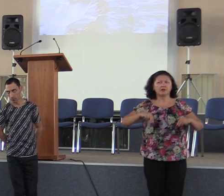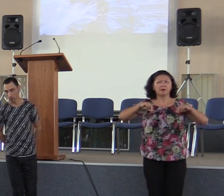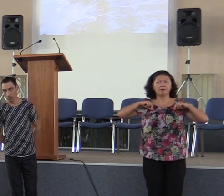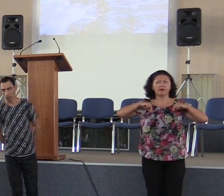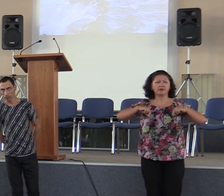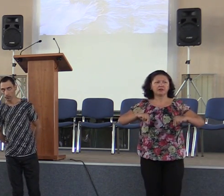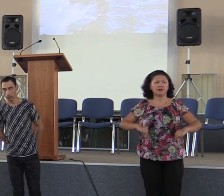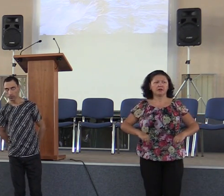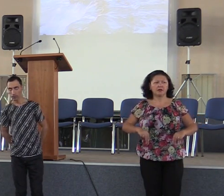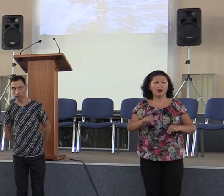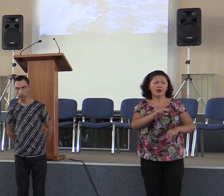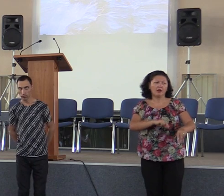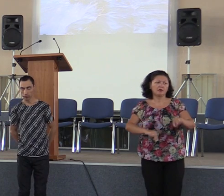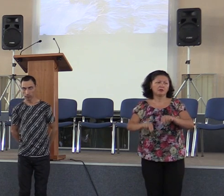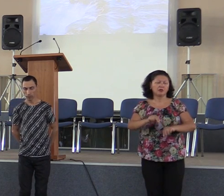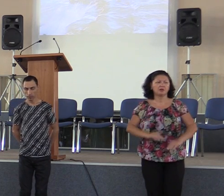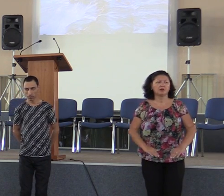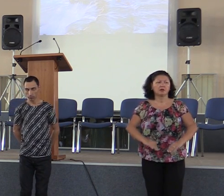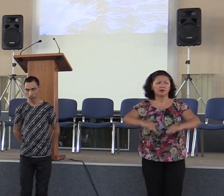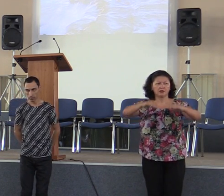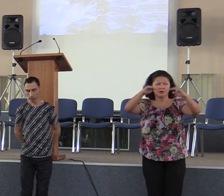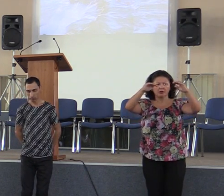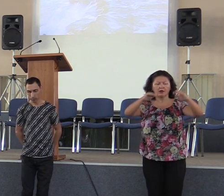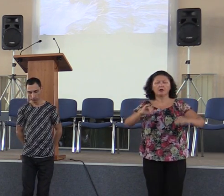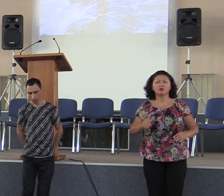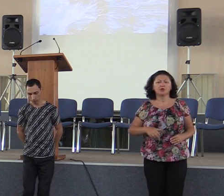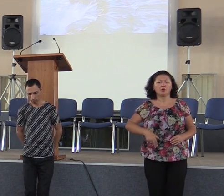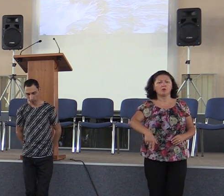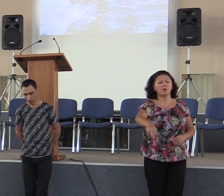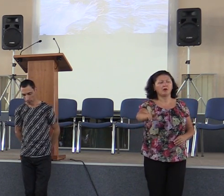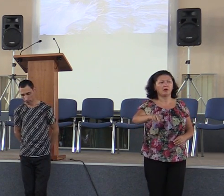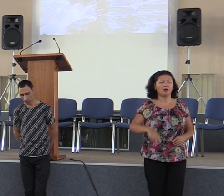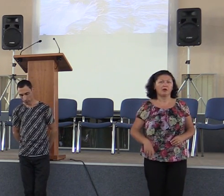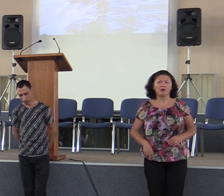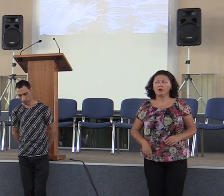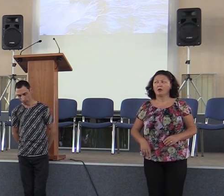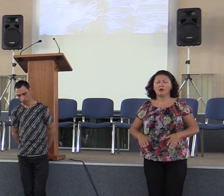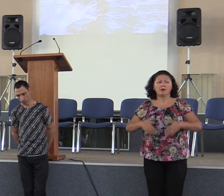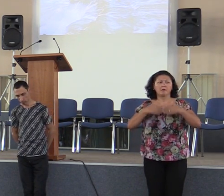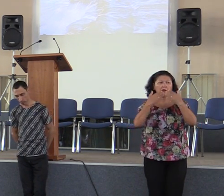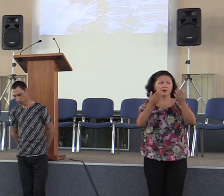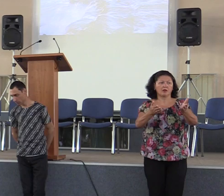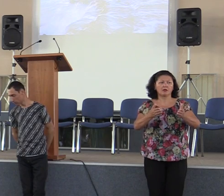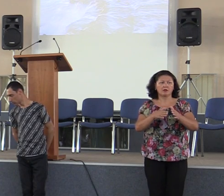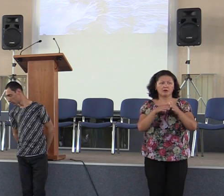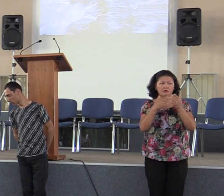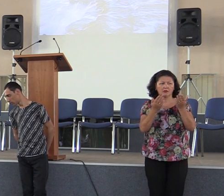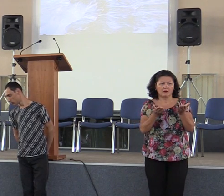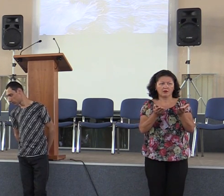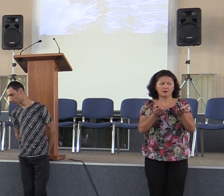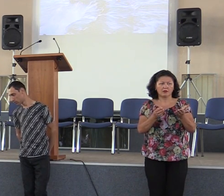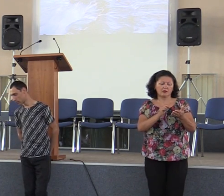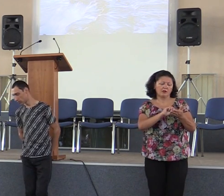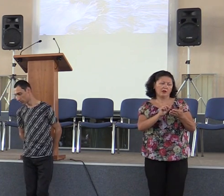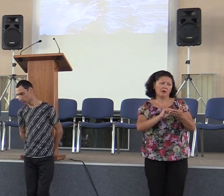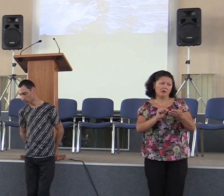umblă, intuind la mine un suflet spușumat, mi-a dat o carte de versuri